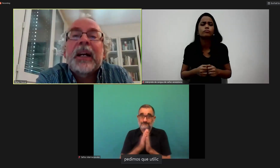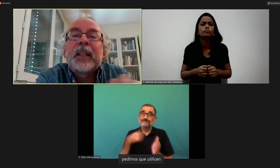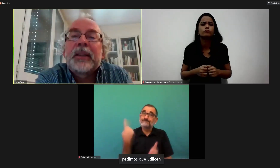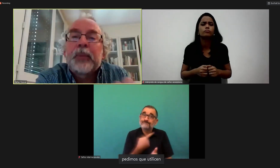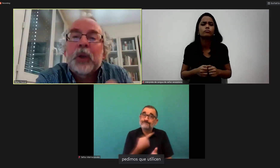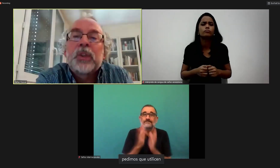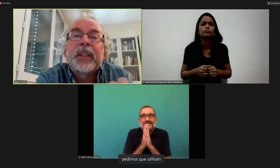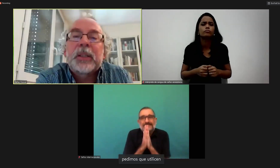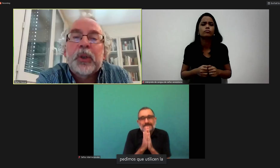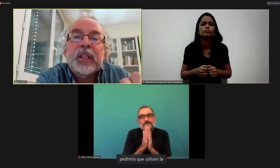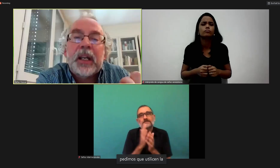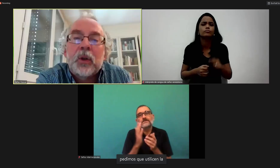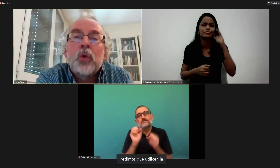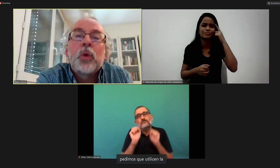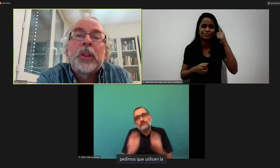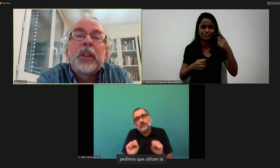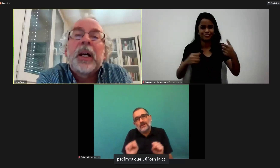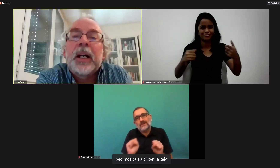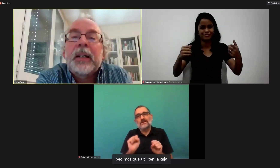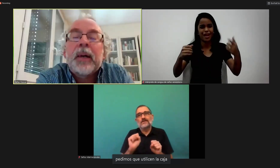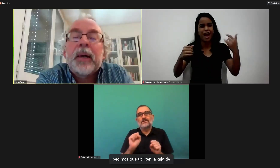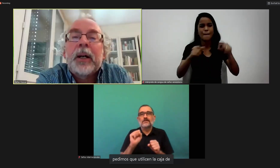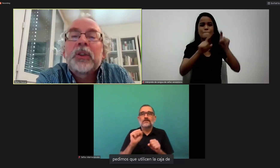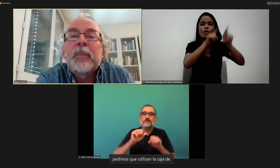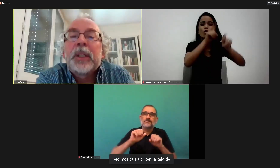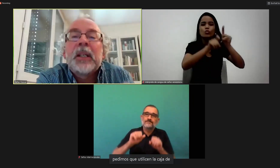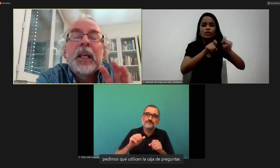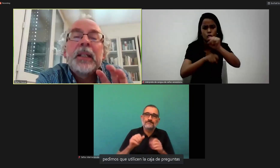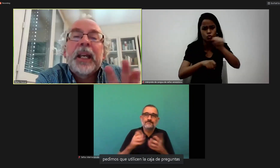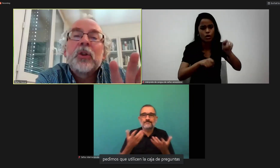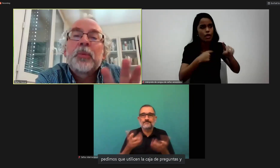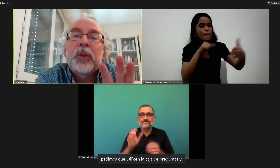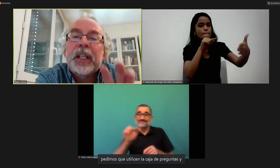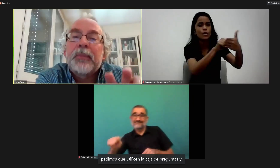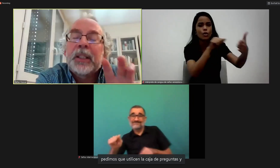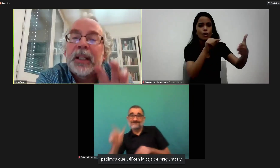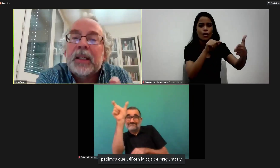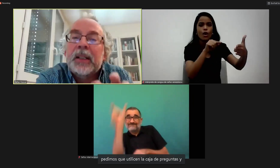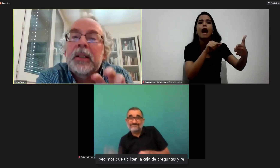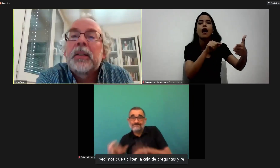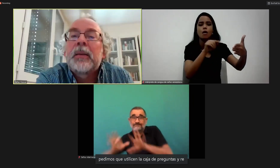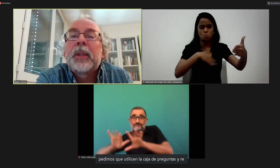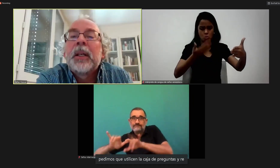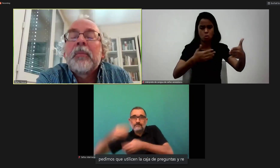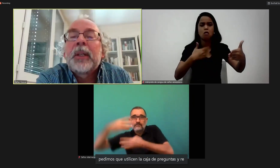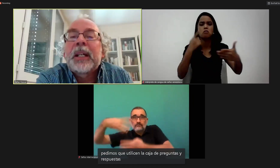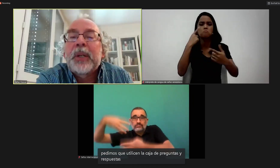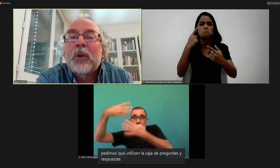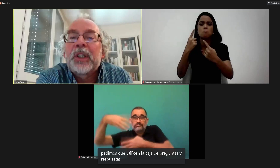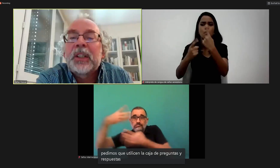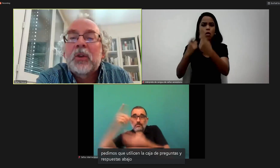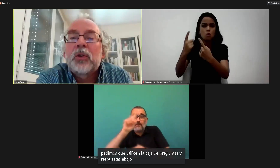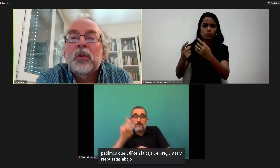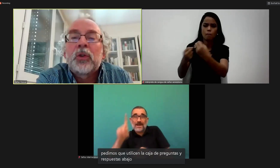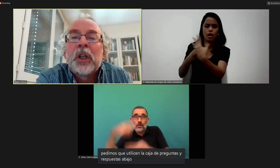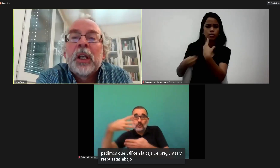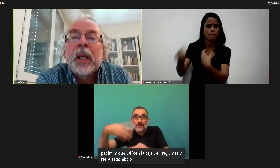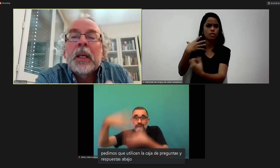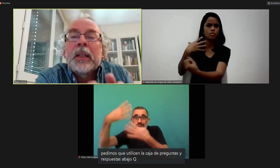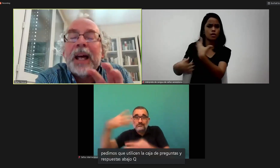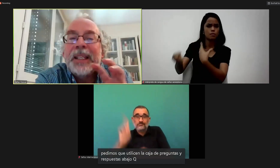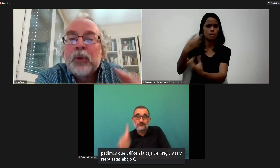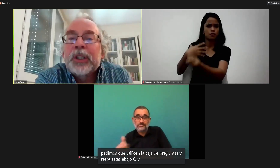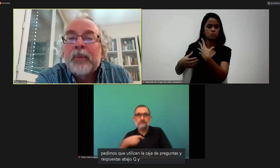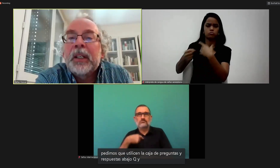la caja de preguntas y respuestas, Q y A, abajo también, y ahí nos podréis mandar preguntas a